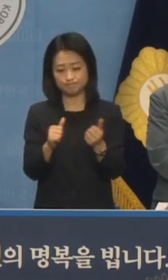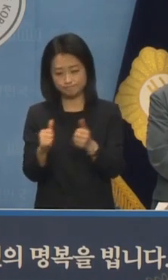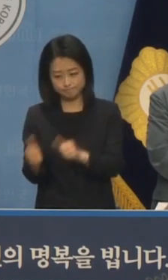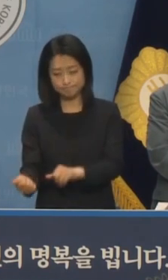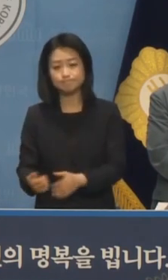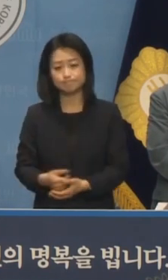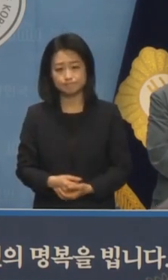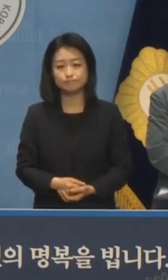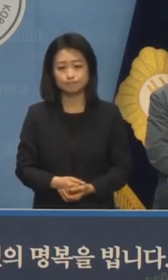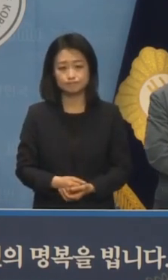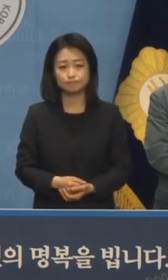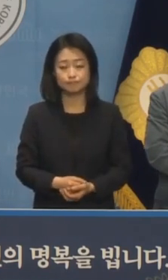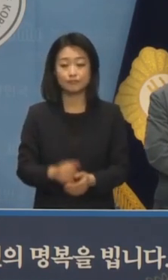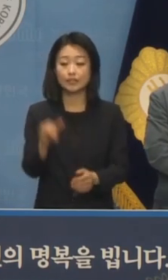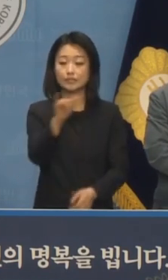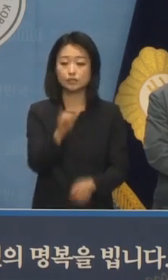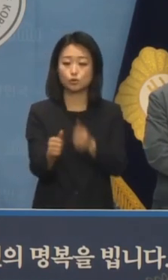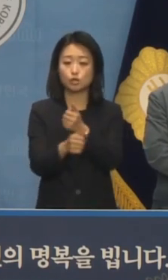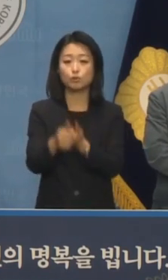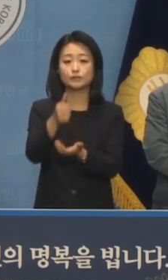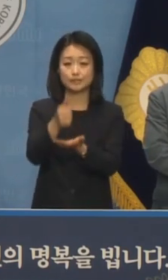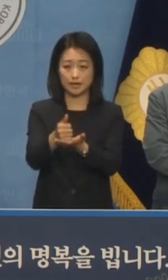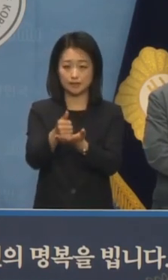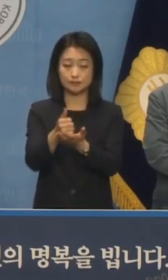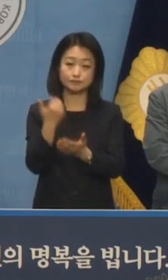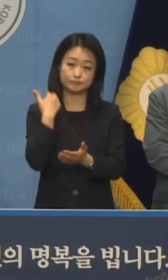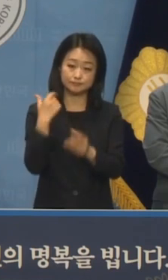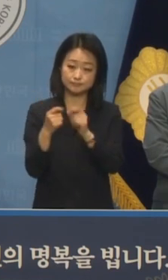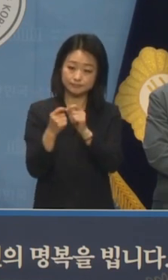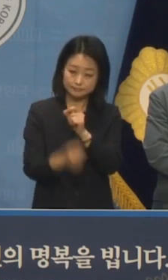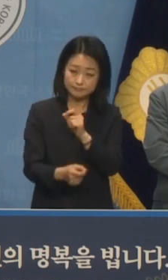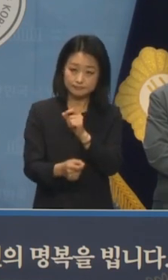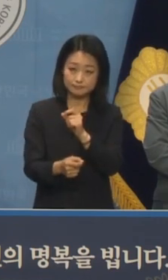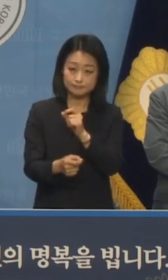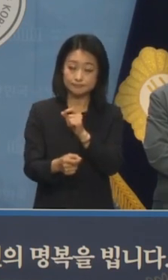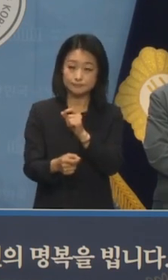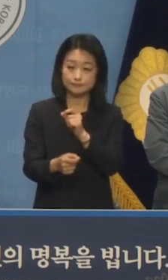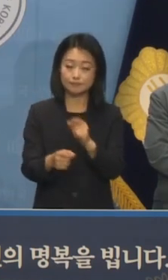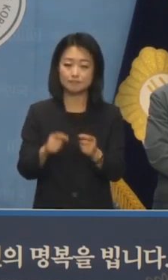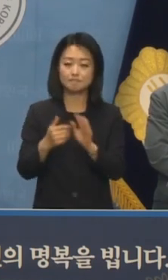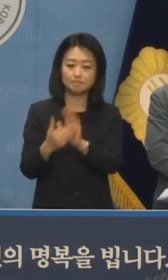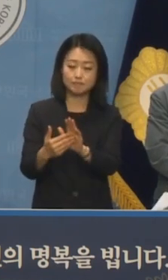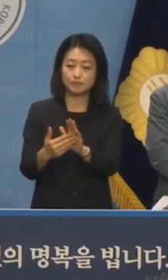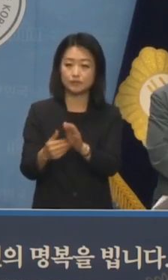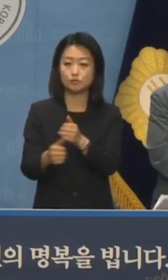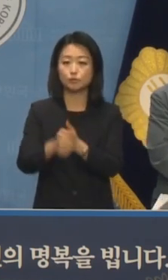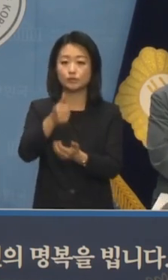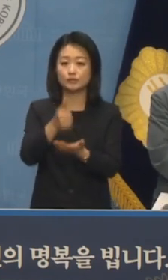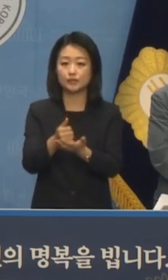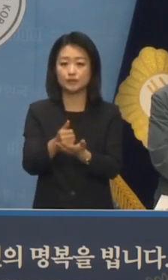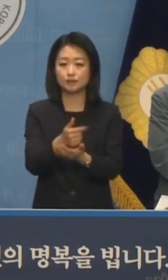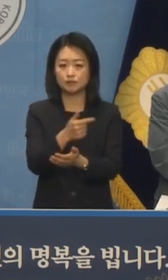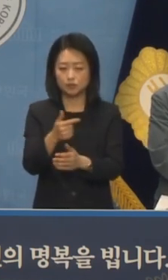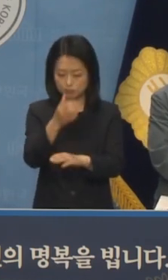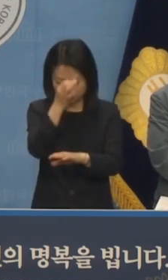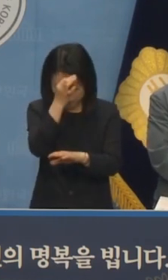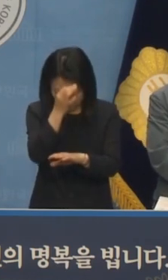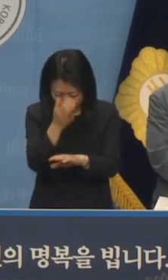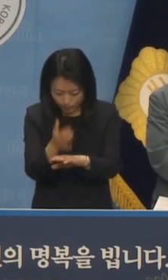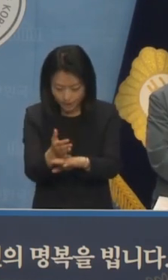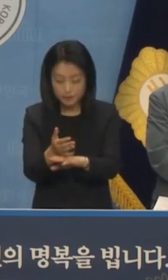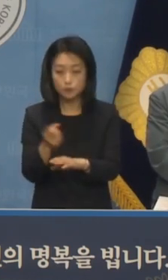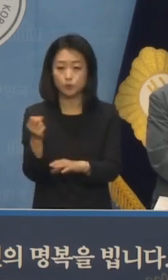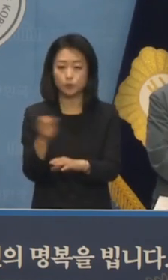죽음입니다. 을지로 위원장이자 전세 사기 근절 특별위원회 위원장으로서 죄송한 마음과